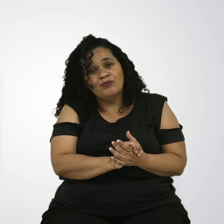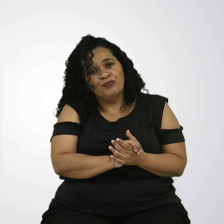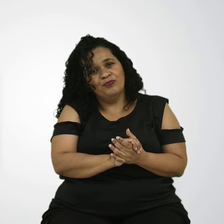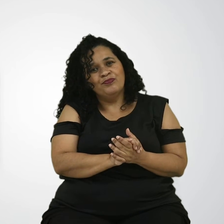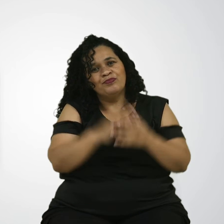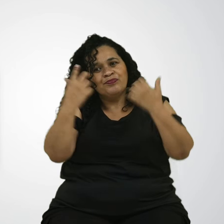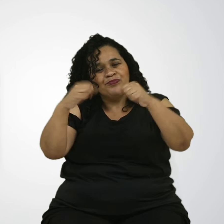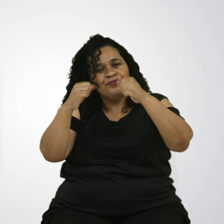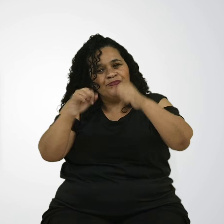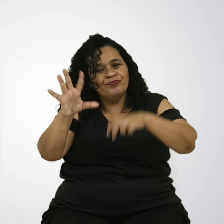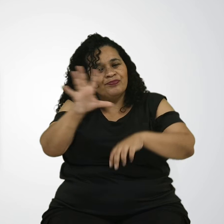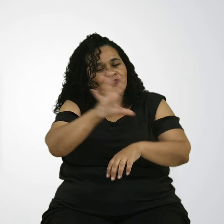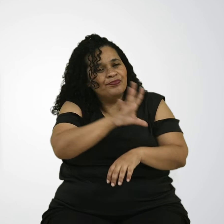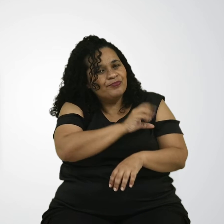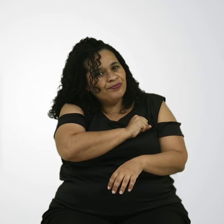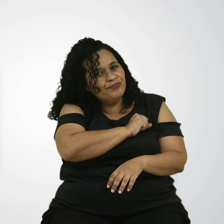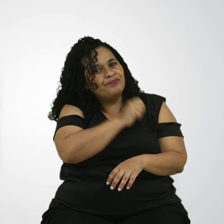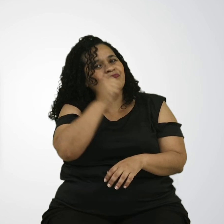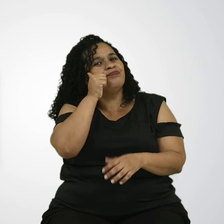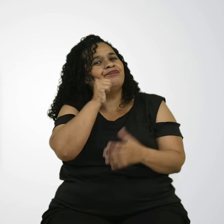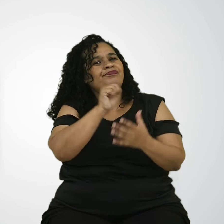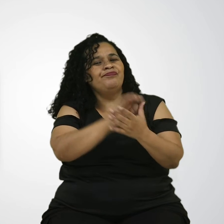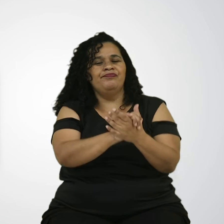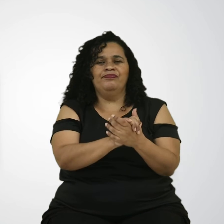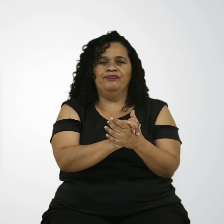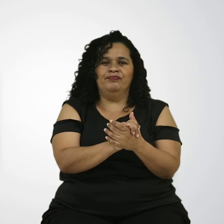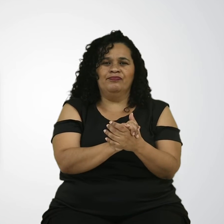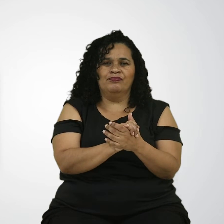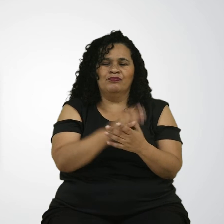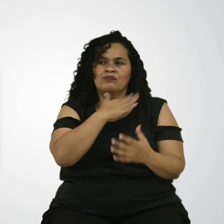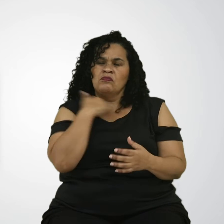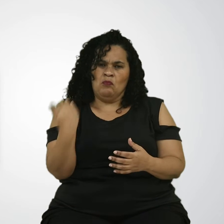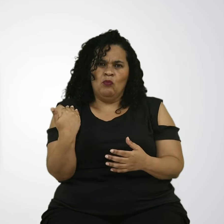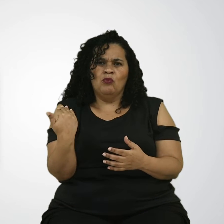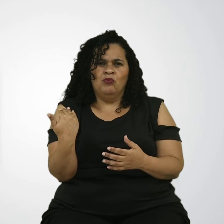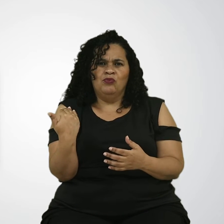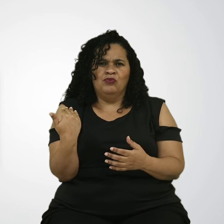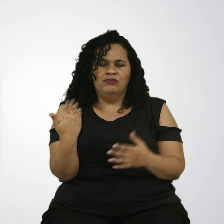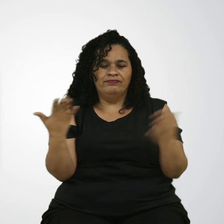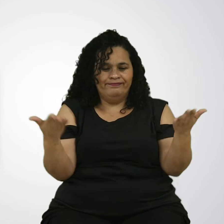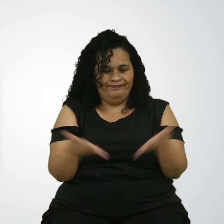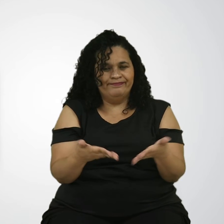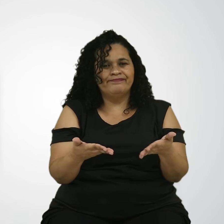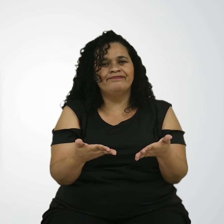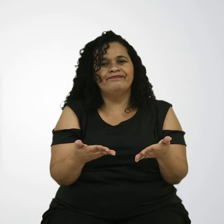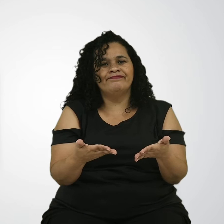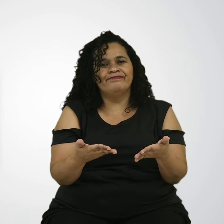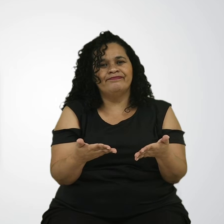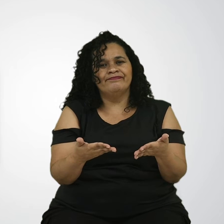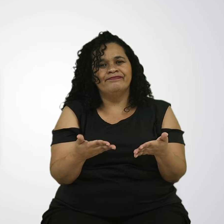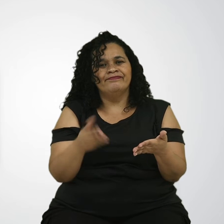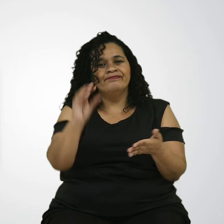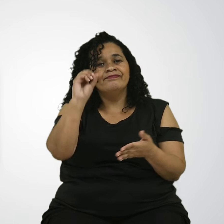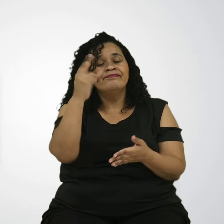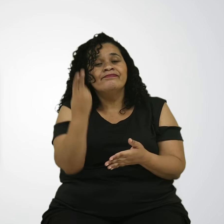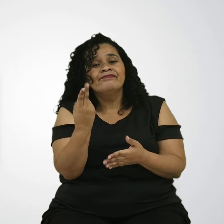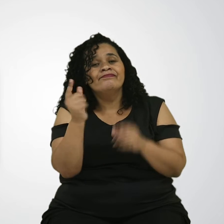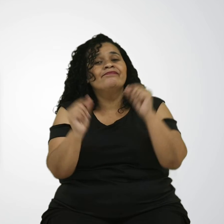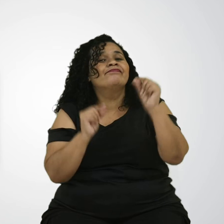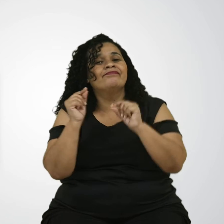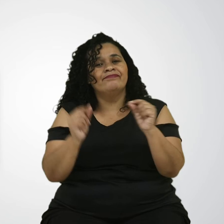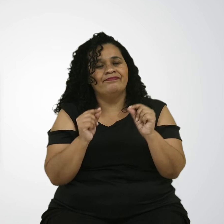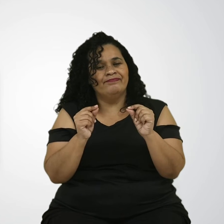mim? O que é necessário? Morrer? É agora. O que é necessário para que a